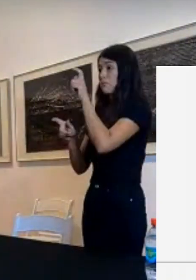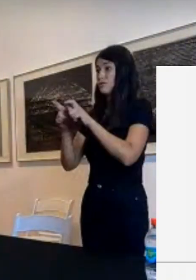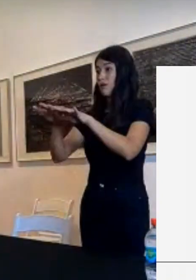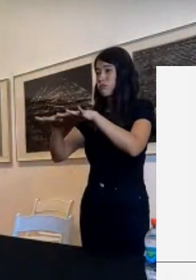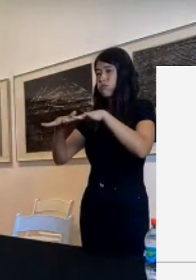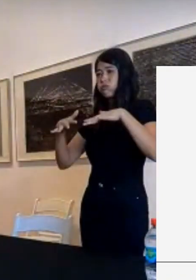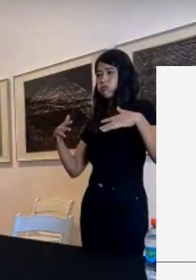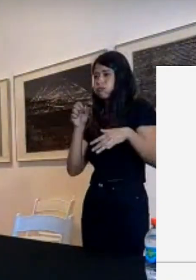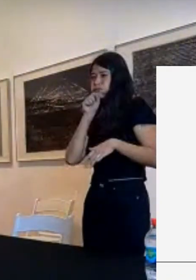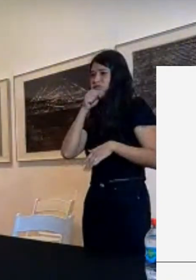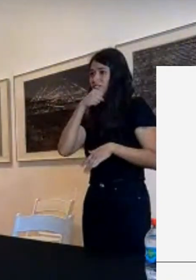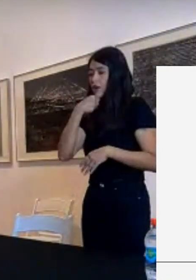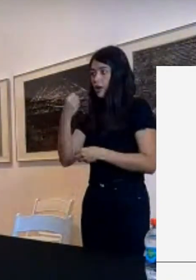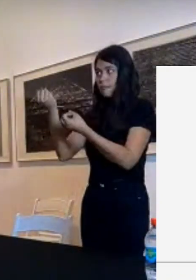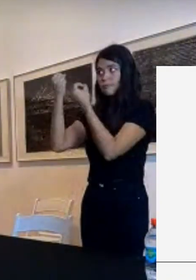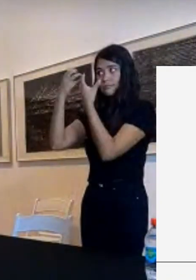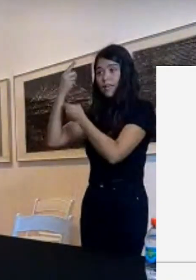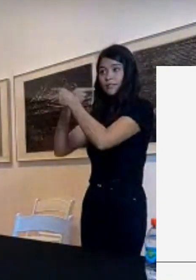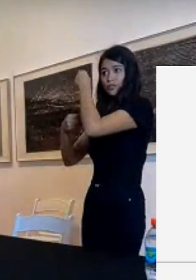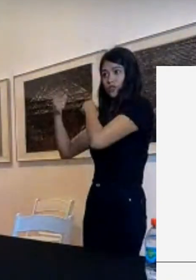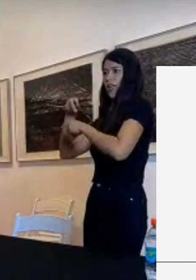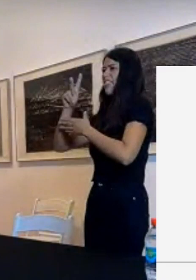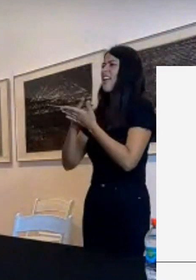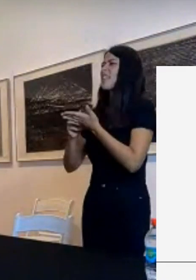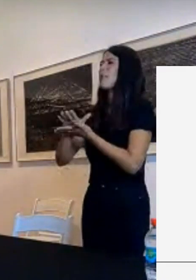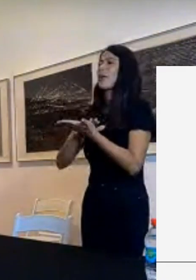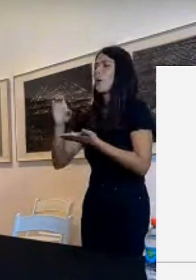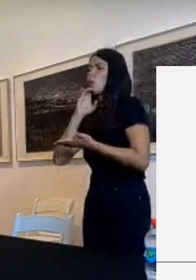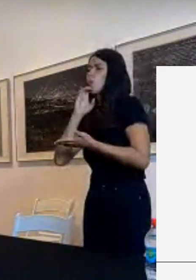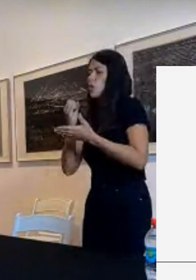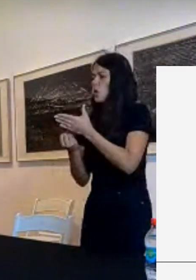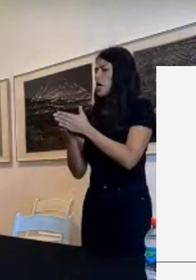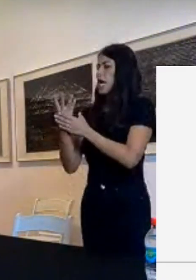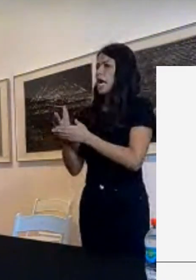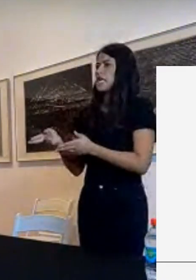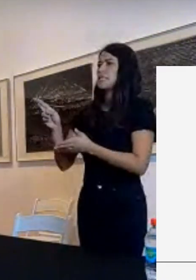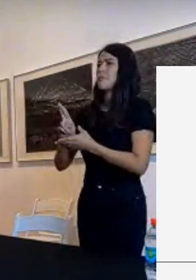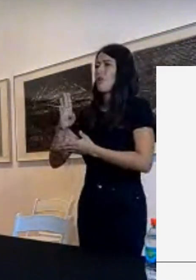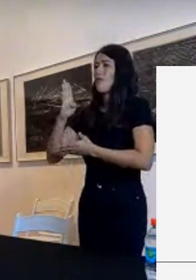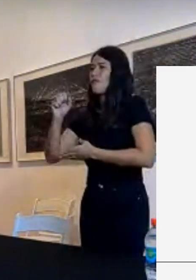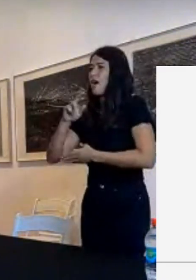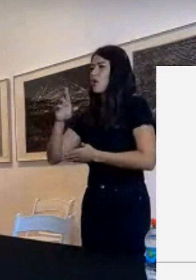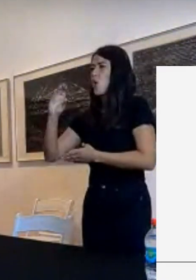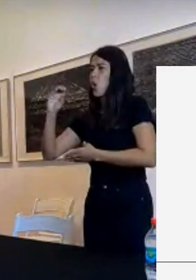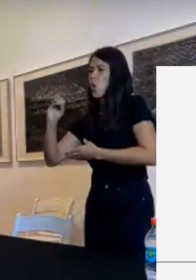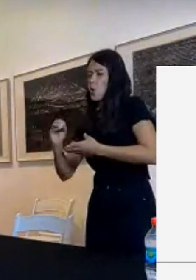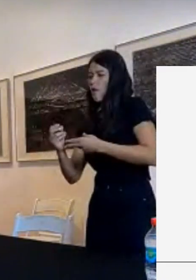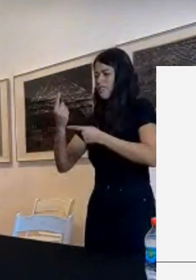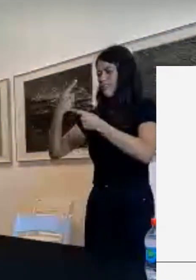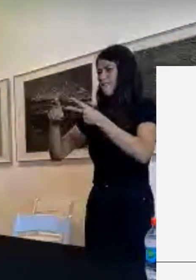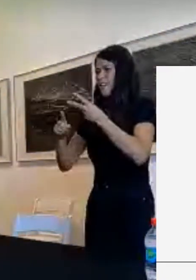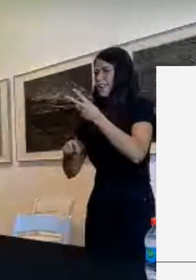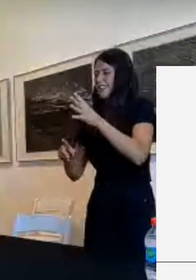mayores que se capacitan en historia del arte, como decía la Francia por curso de renacimiento, vemos el dictado de la Barroca Latinoamericana, el nacimiento de la Facultad de Artística,